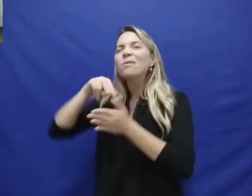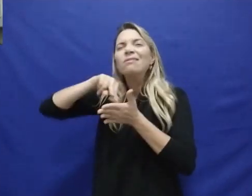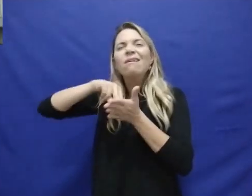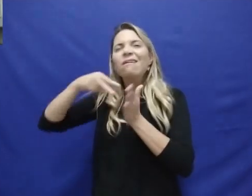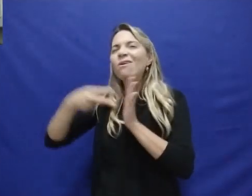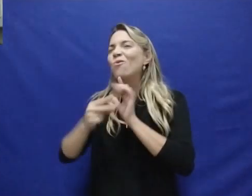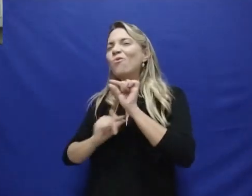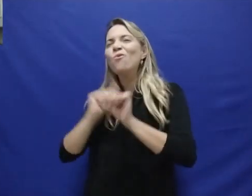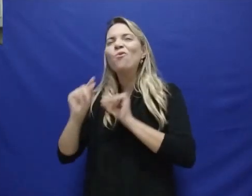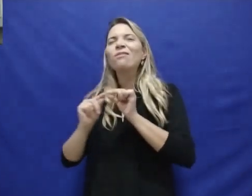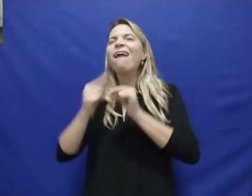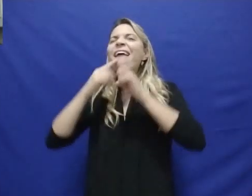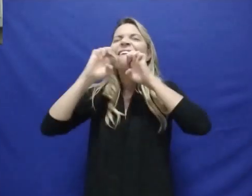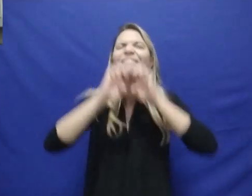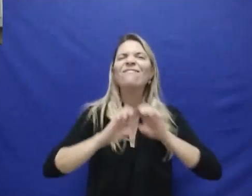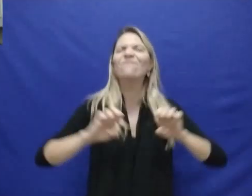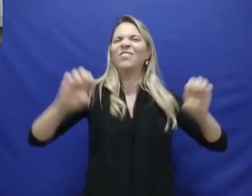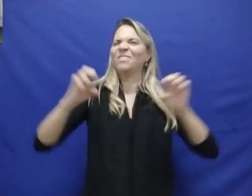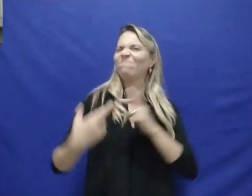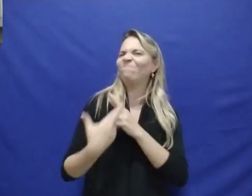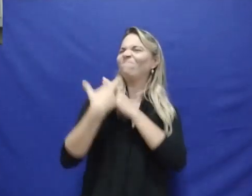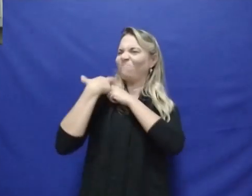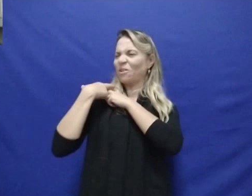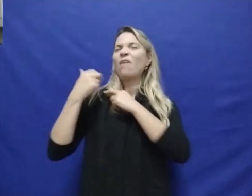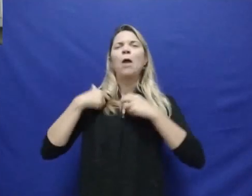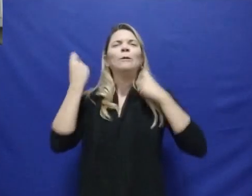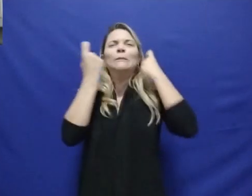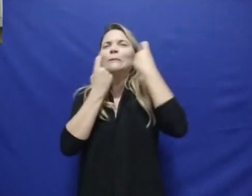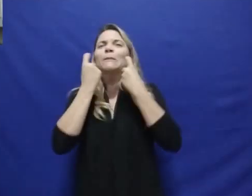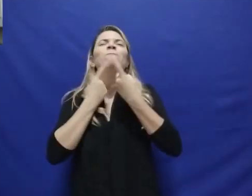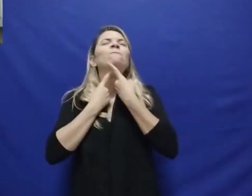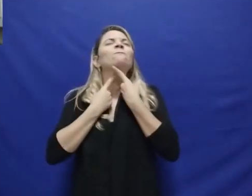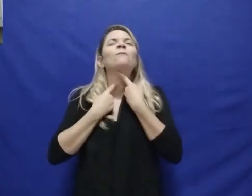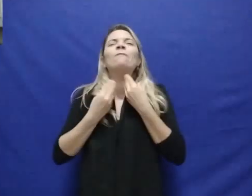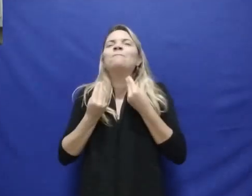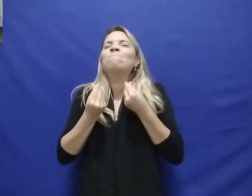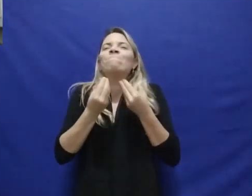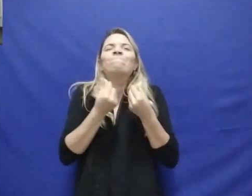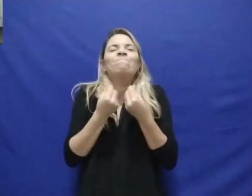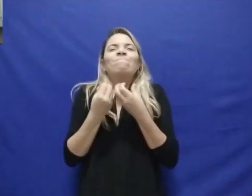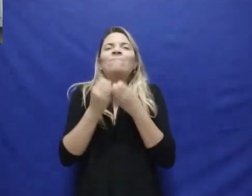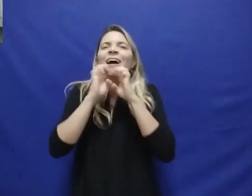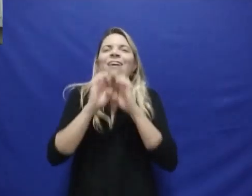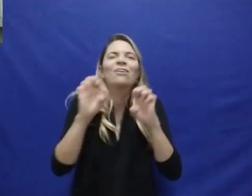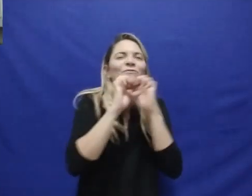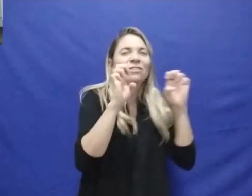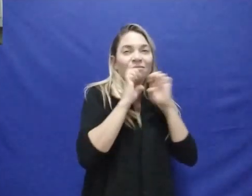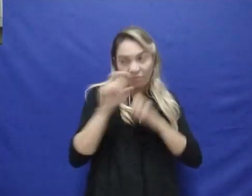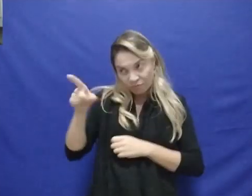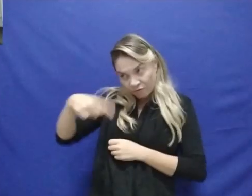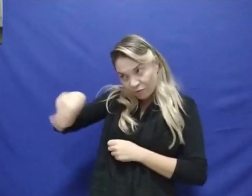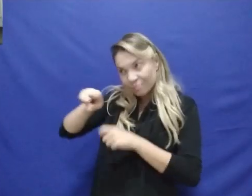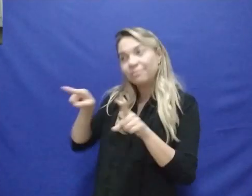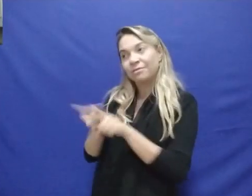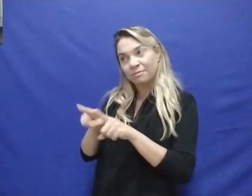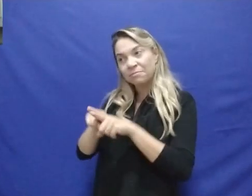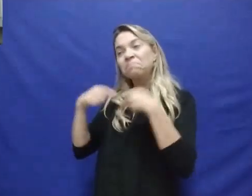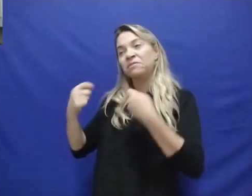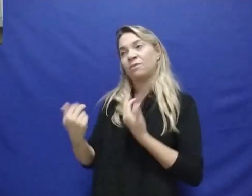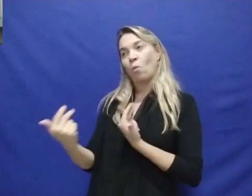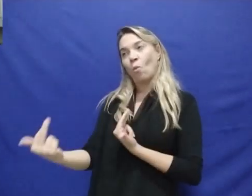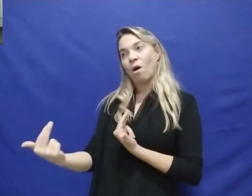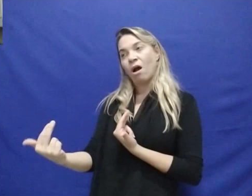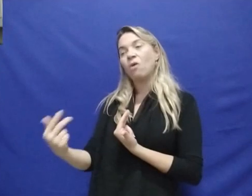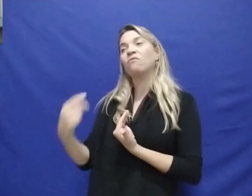minha grande preocupação é essa, assim como, nesse momento, a grande preocupação de vocês tem sido com a